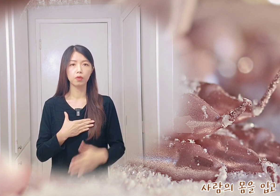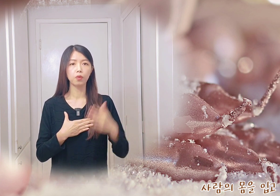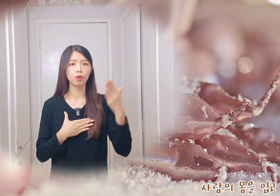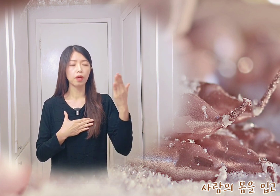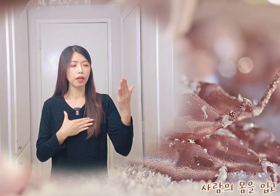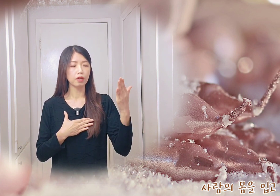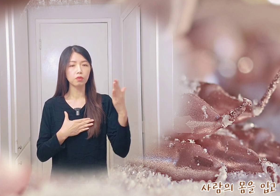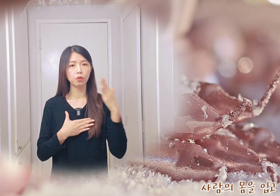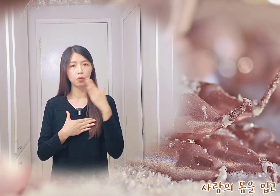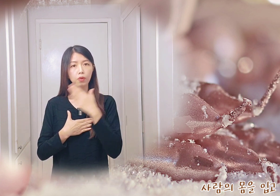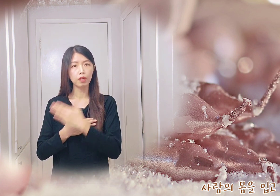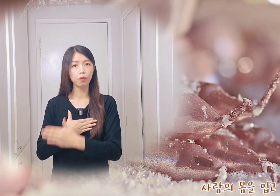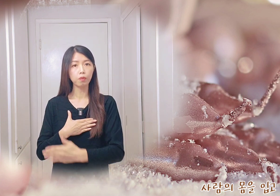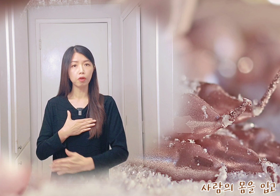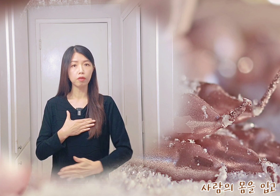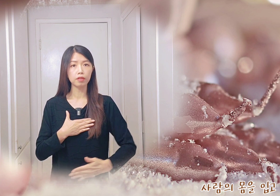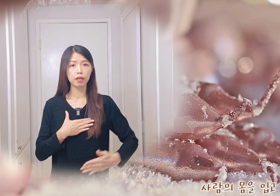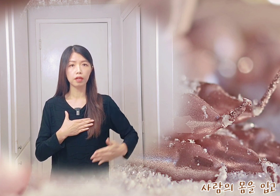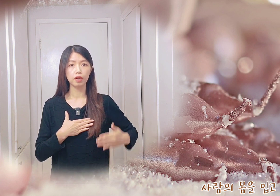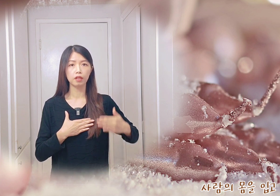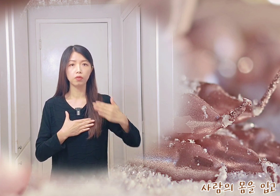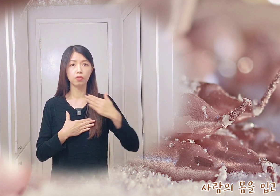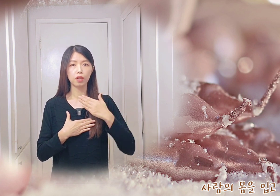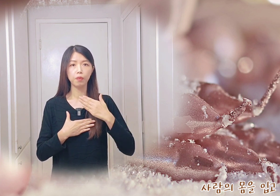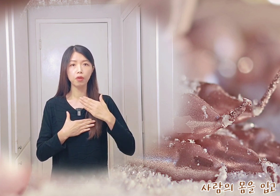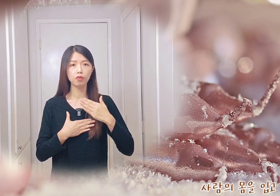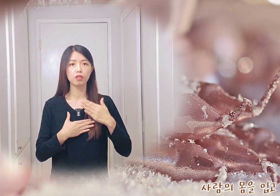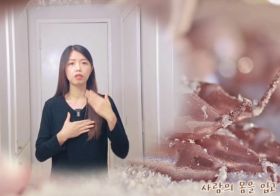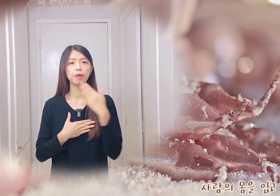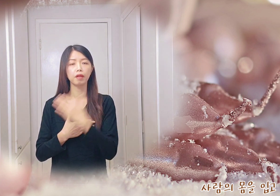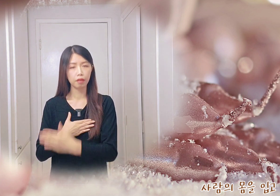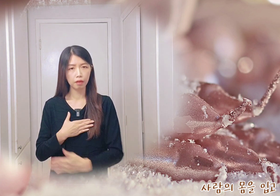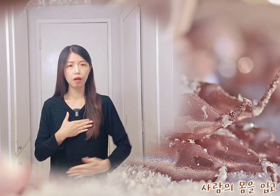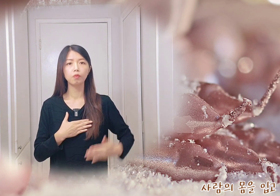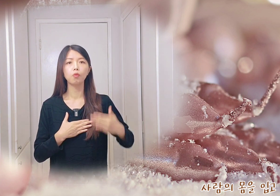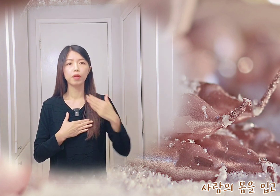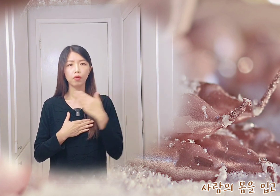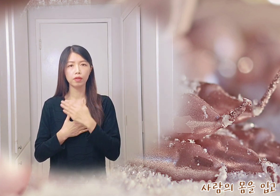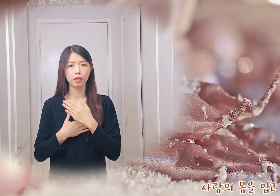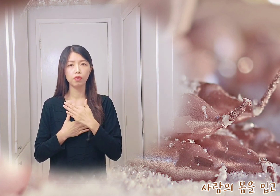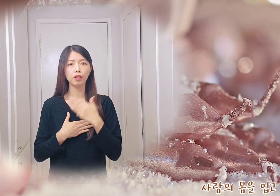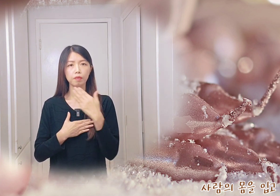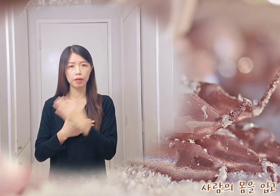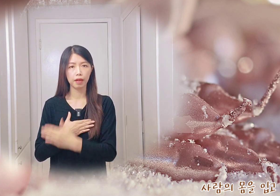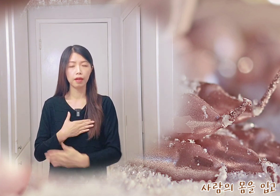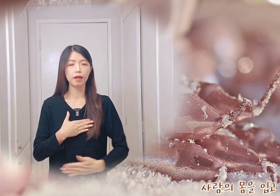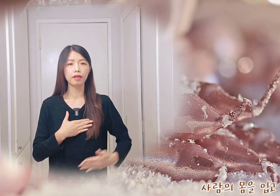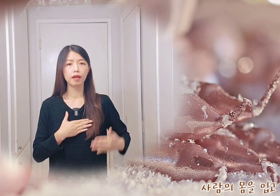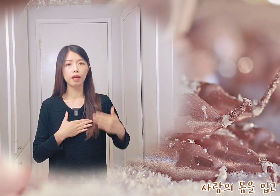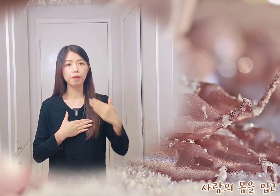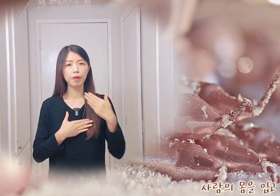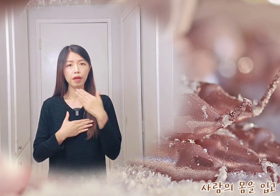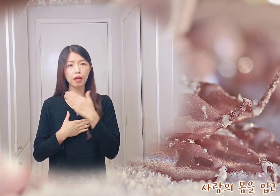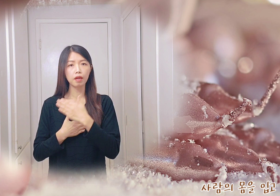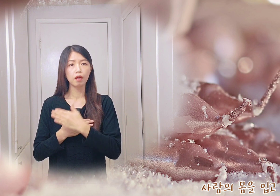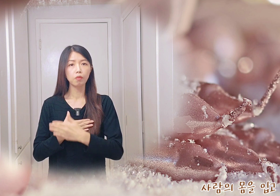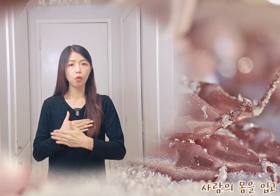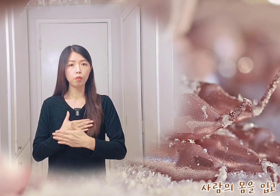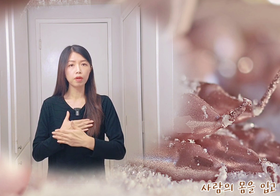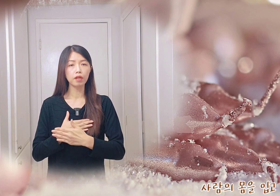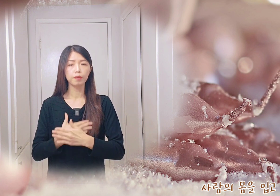가슴에 대고 계시고 다른 손으로 이 몸 전체를 둥글게 표현해 주시면 몸이라고 하는 뜻의 수어가 됩니다.